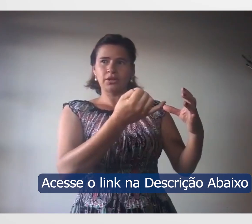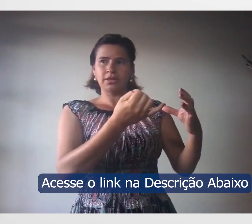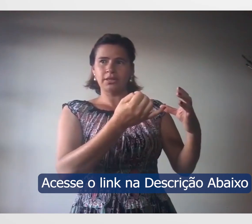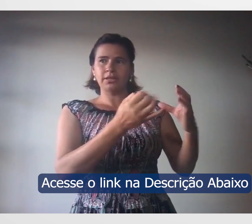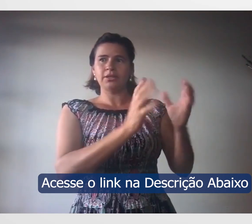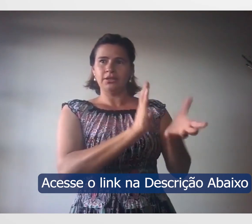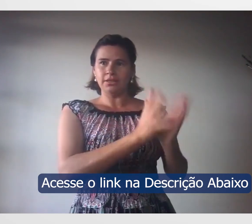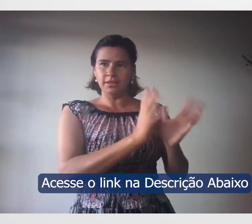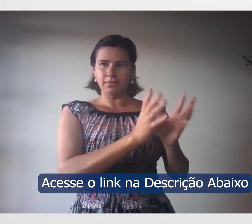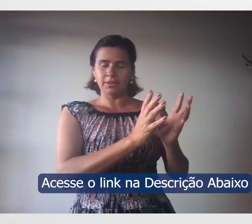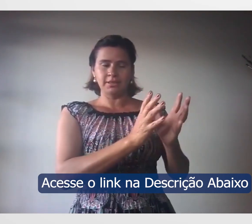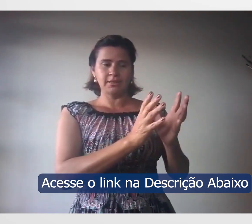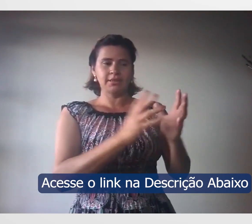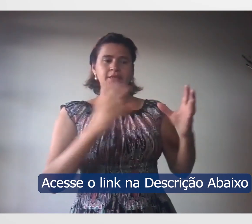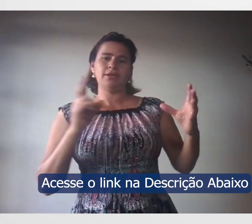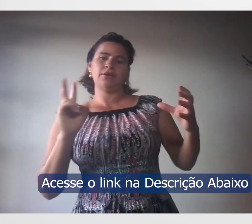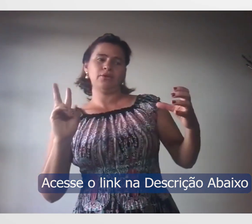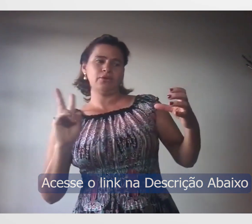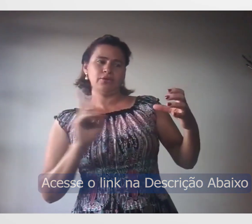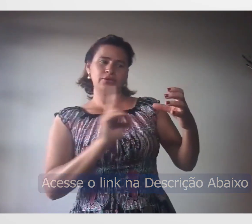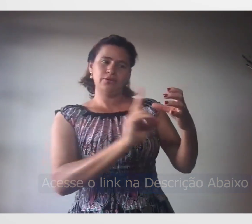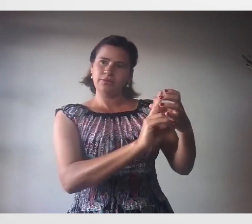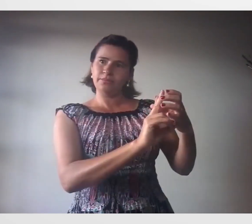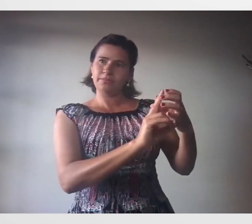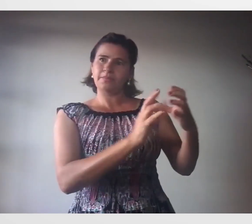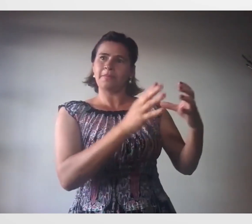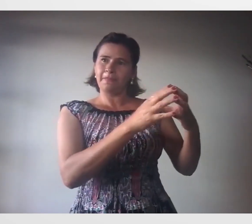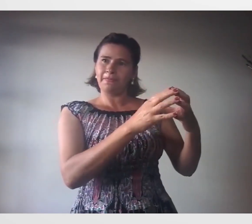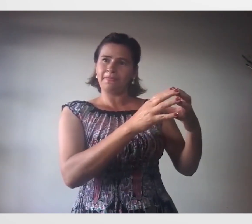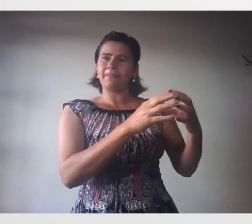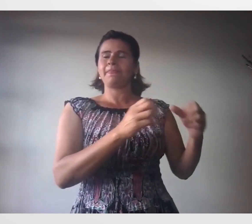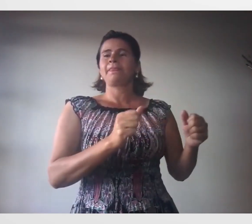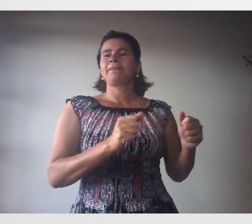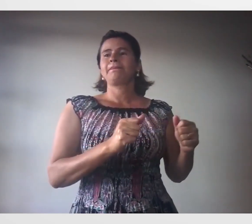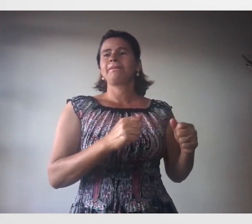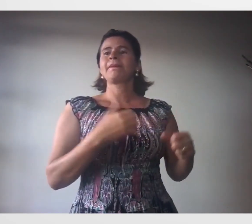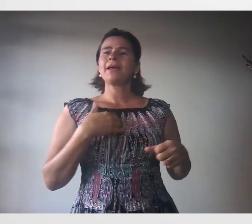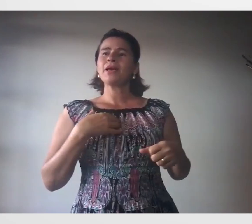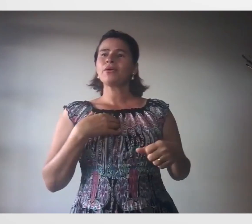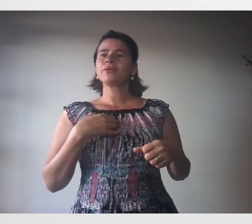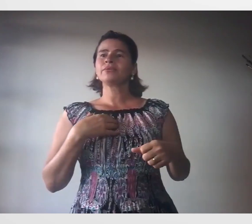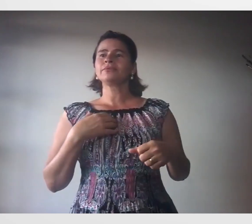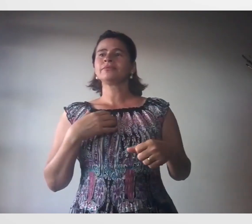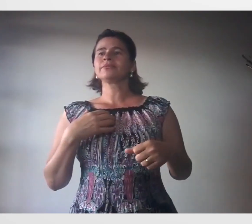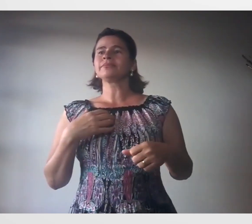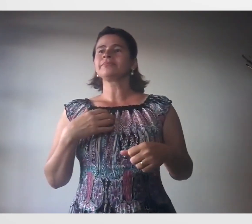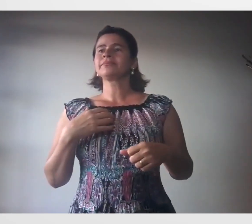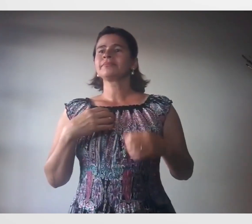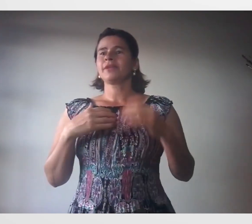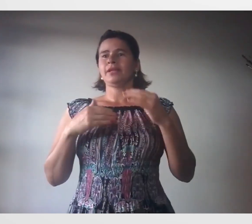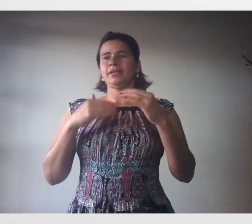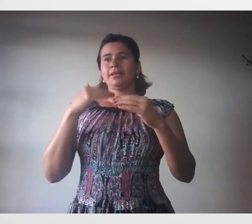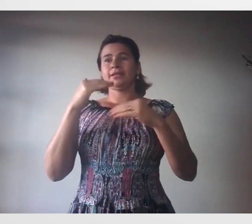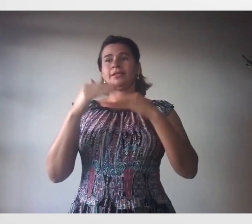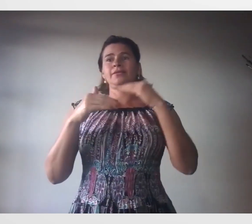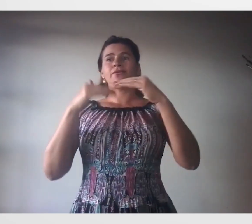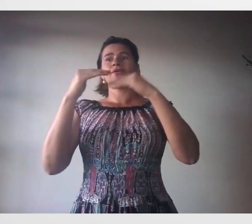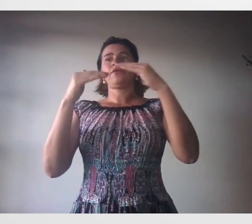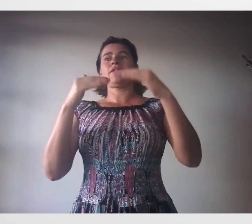de sinais das Testemunhas de Jeová e nós começamos a participar das atividades ali e